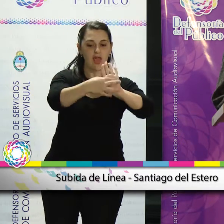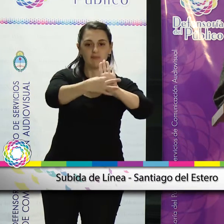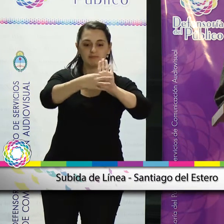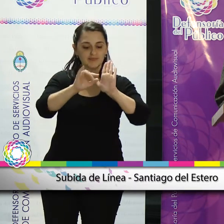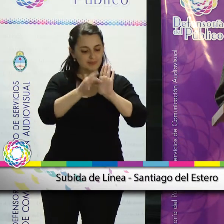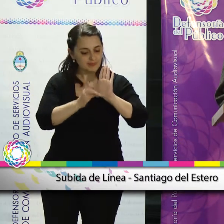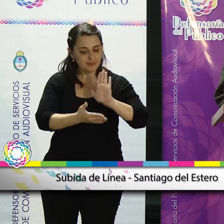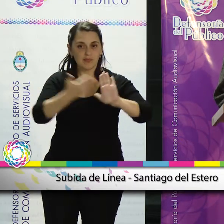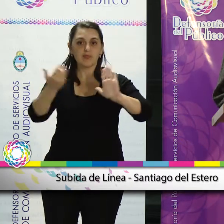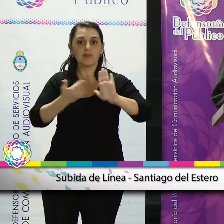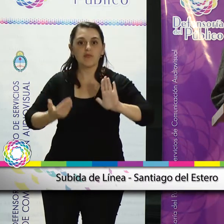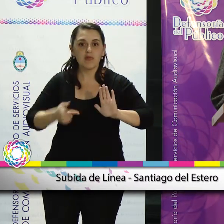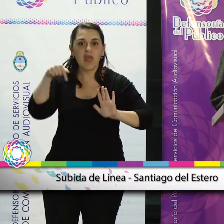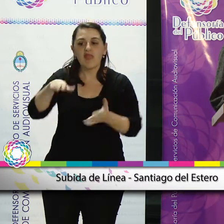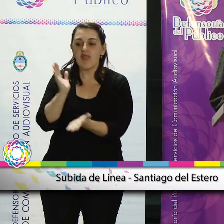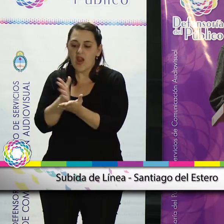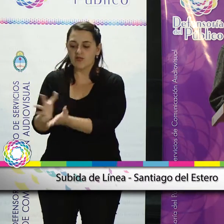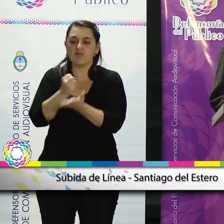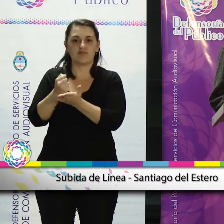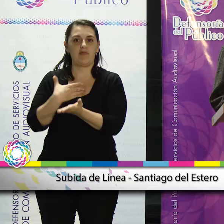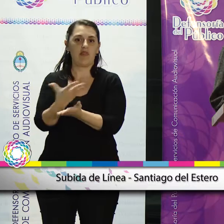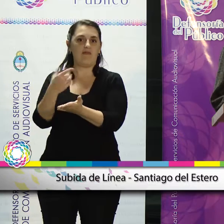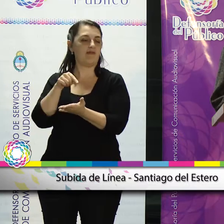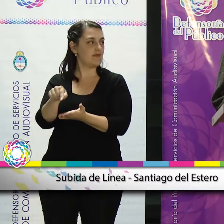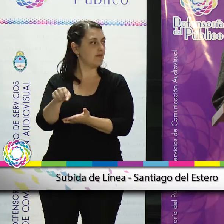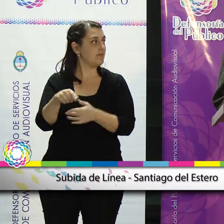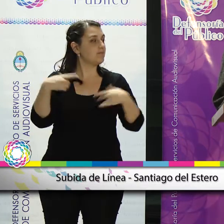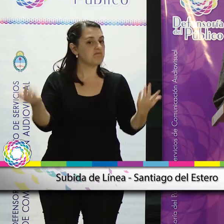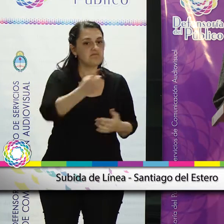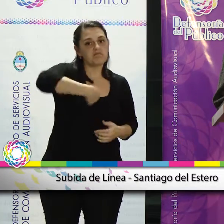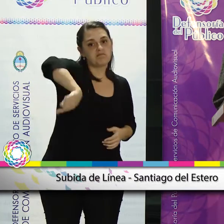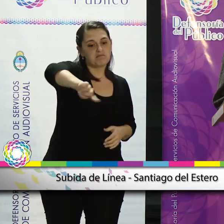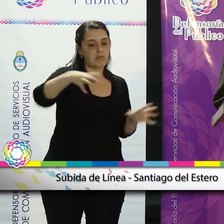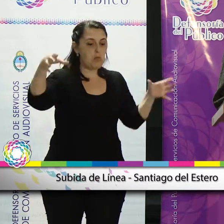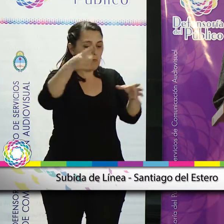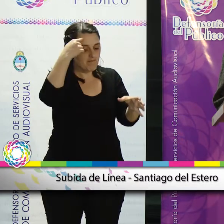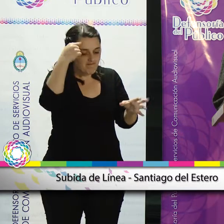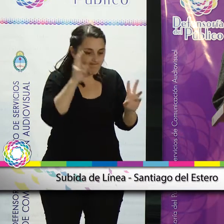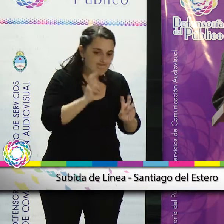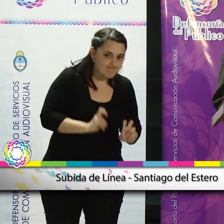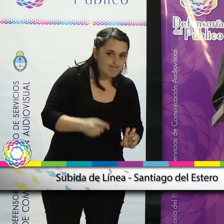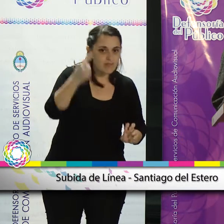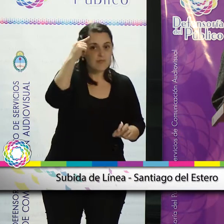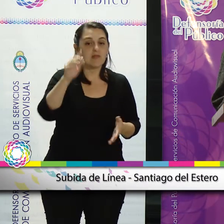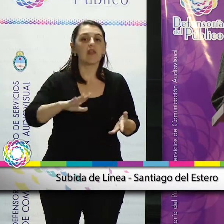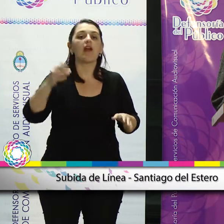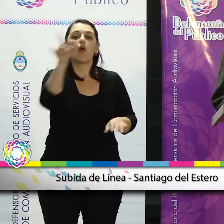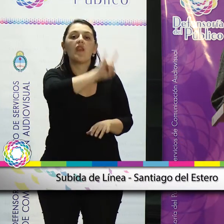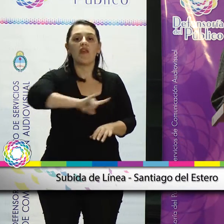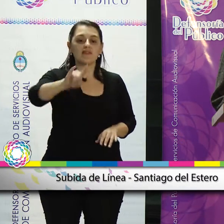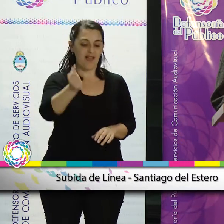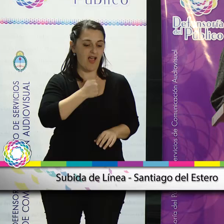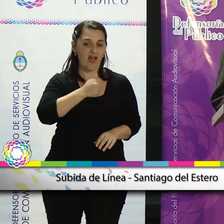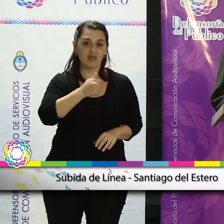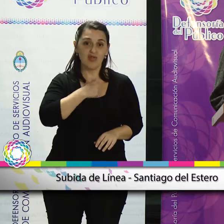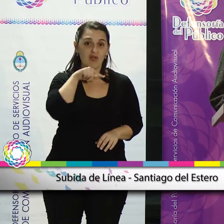defender los derechos que habíamos adquirido entonces la idea de esta iniciativa es tomada por tantos estudiantes de la universidad católica de santiago del estero como de